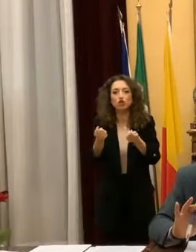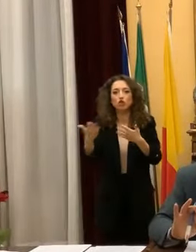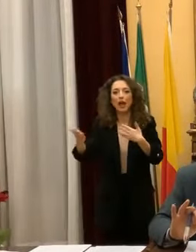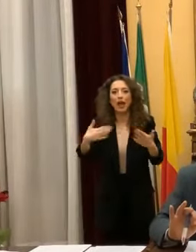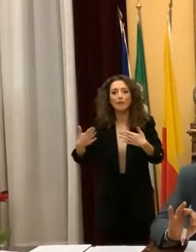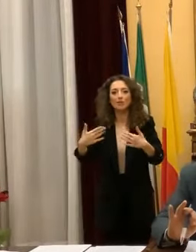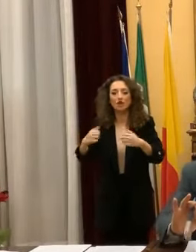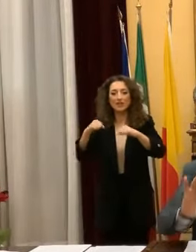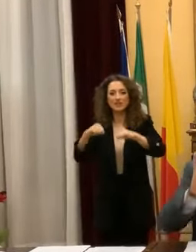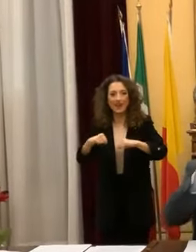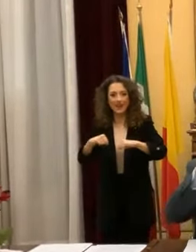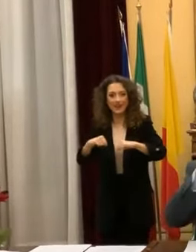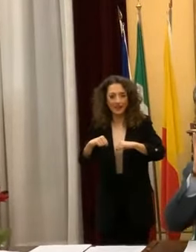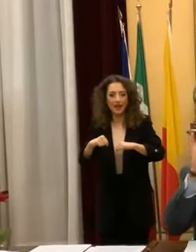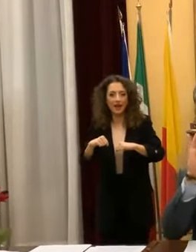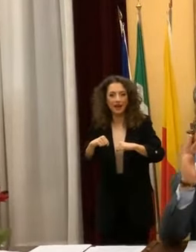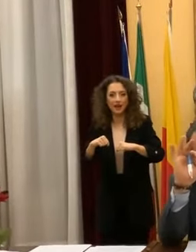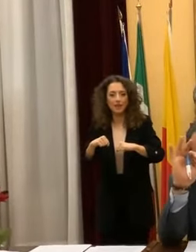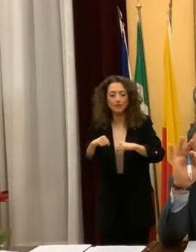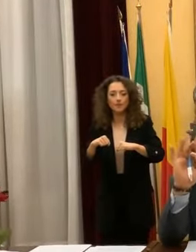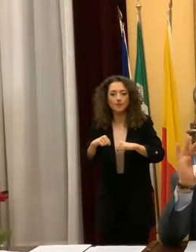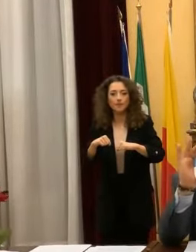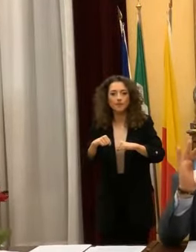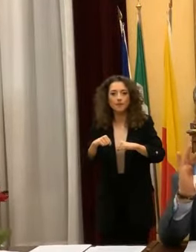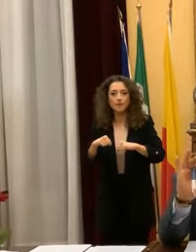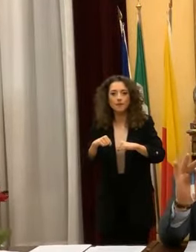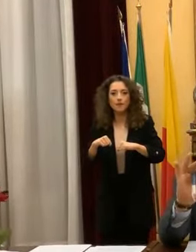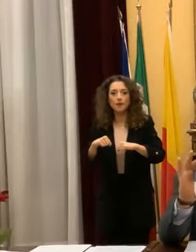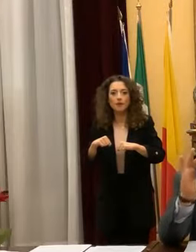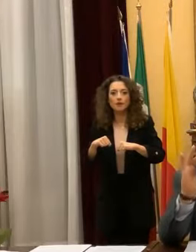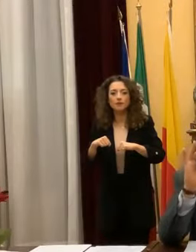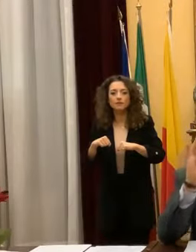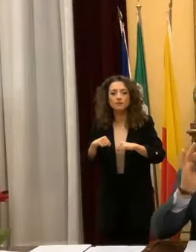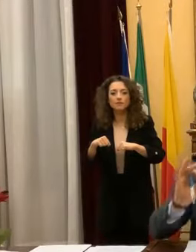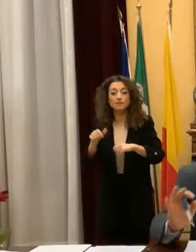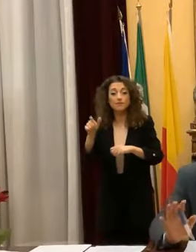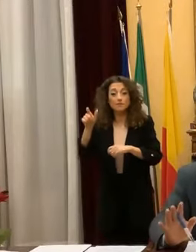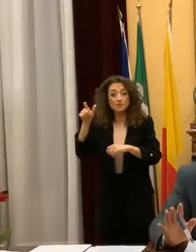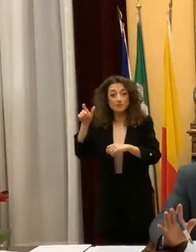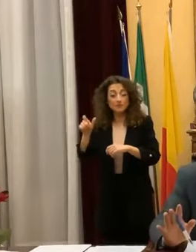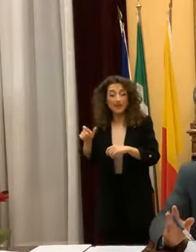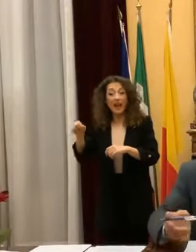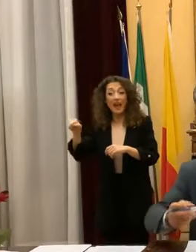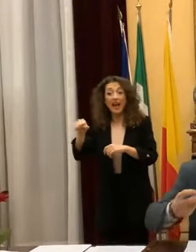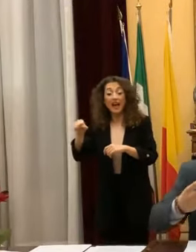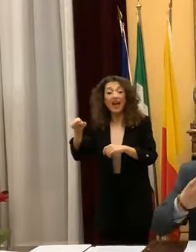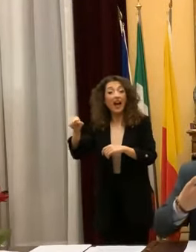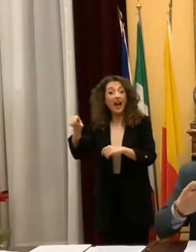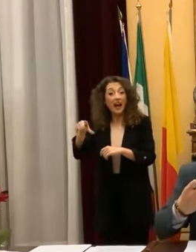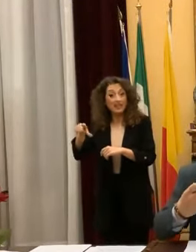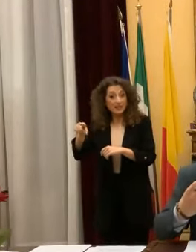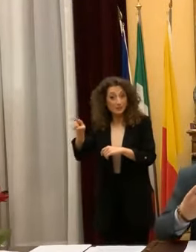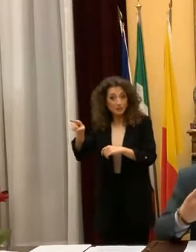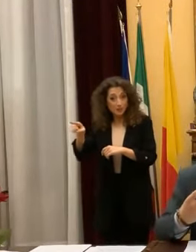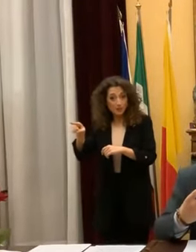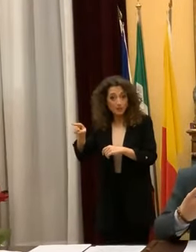hanno preso per oro colato le dichiarazioni rassicuranti dell'ASP quando questo